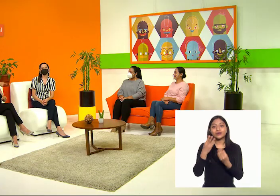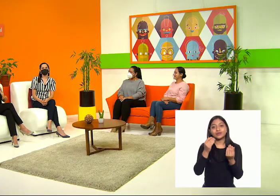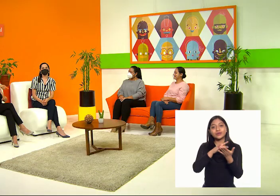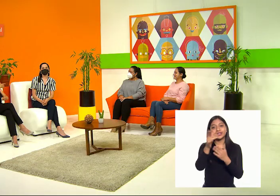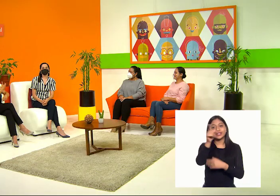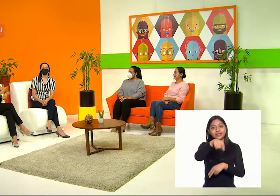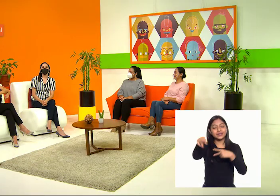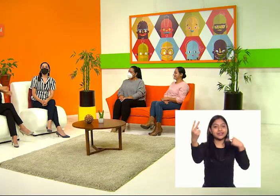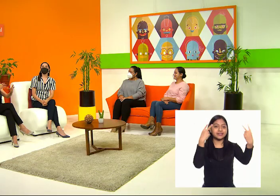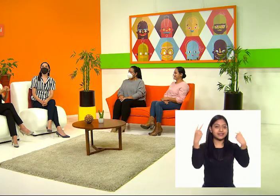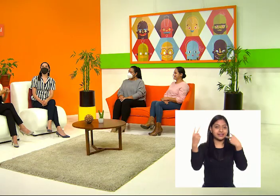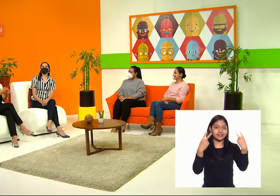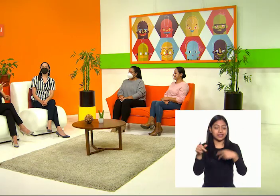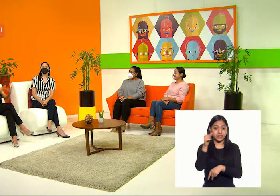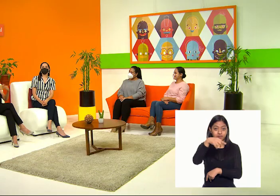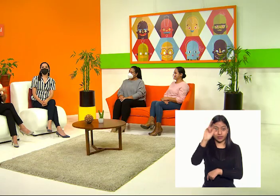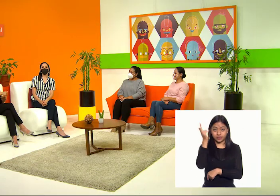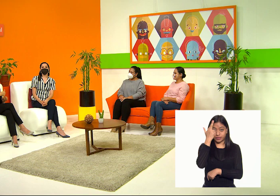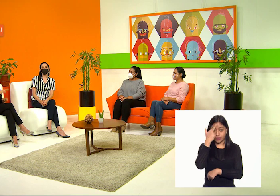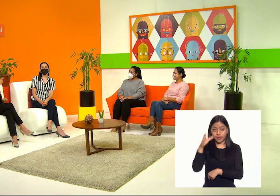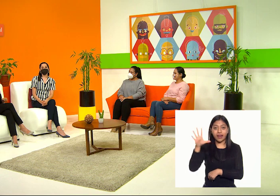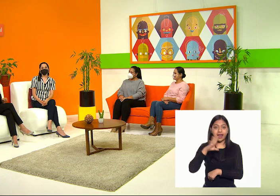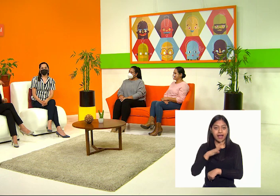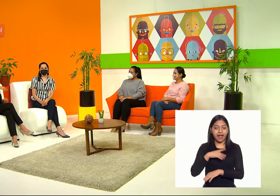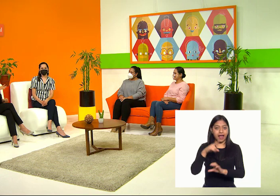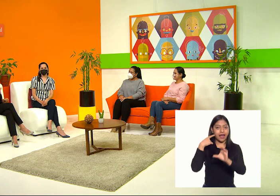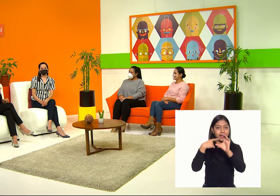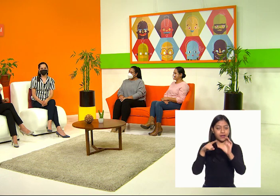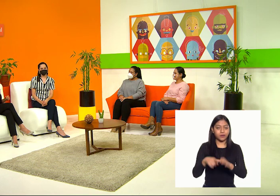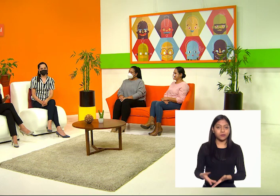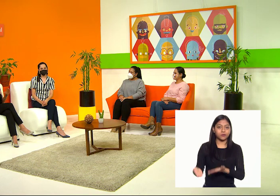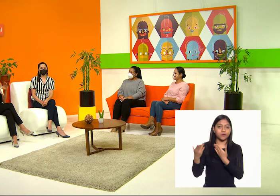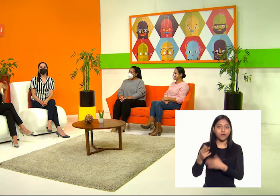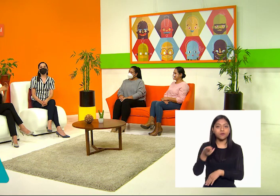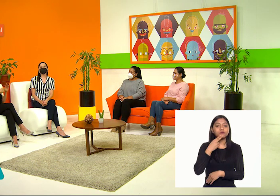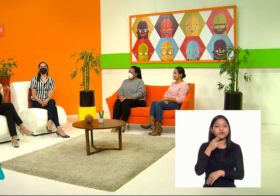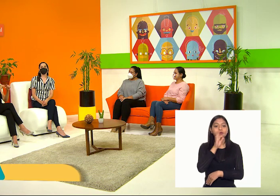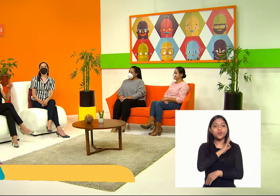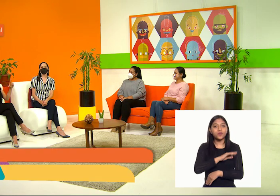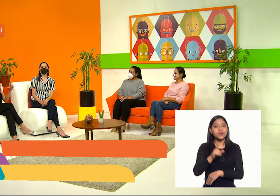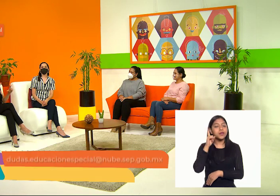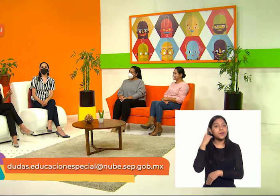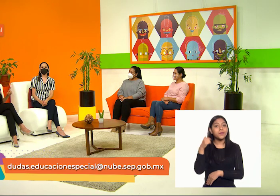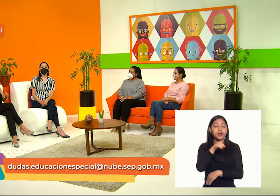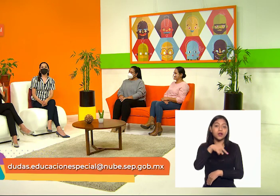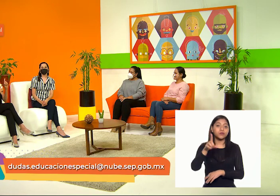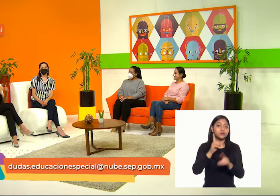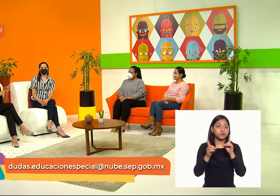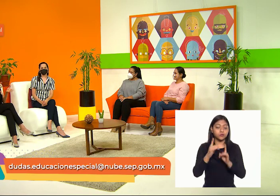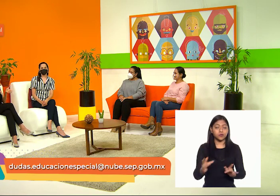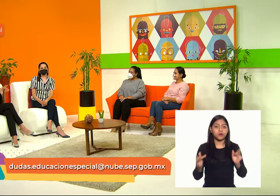por acompañarnos. Les recuerdo que está habilitado el correo que aparece en pantalla,